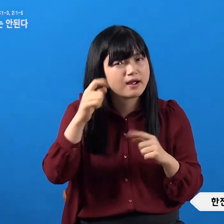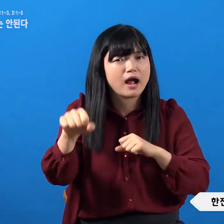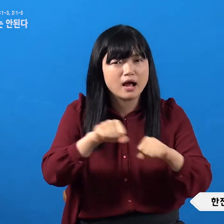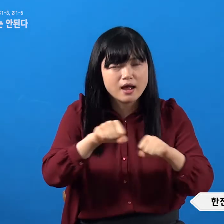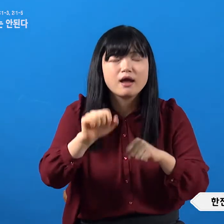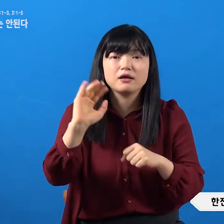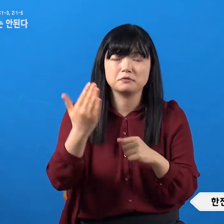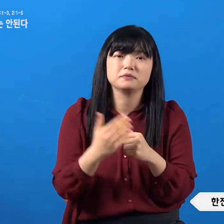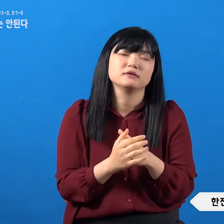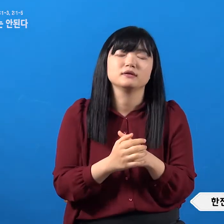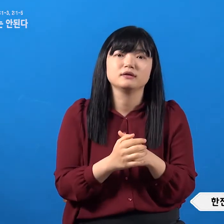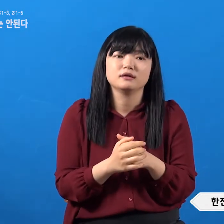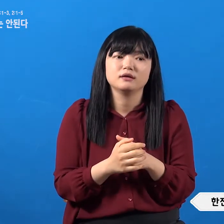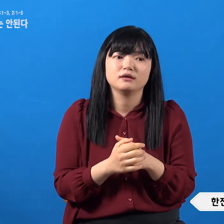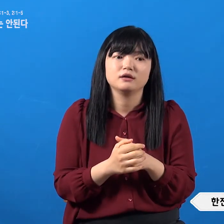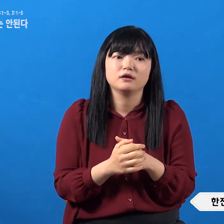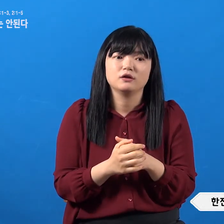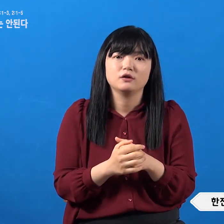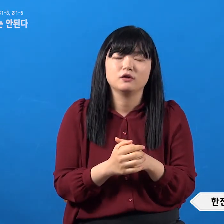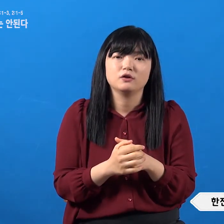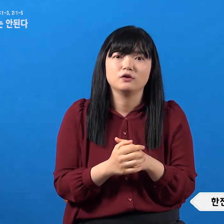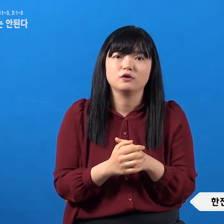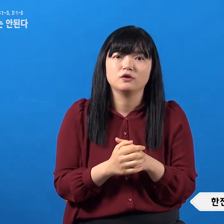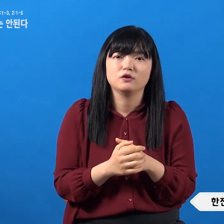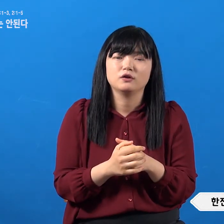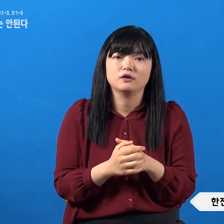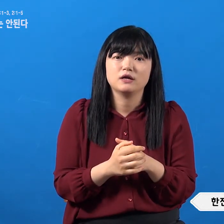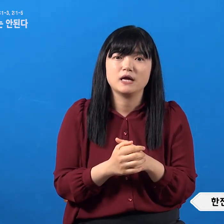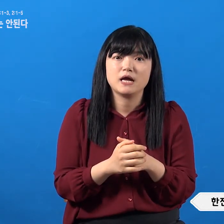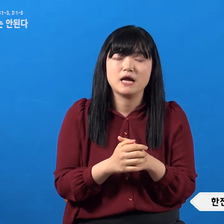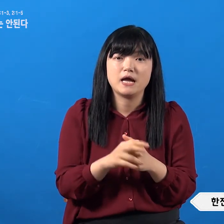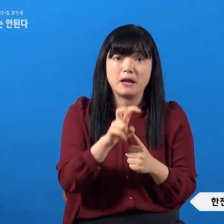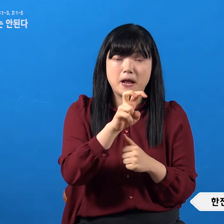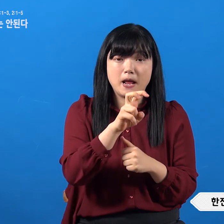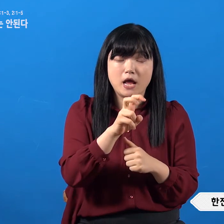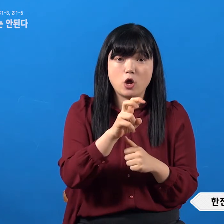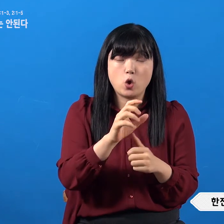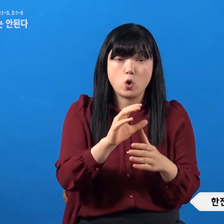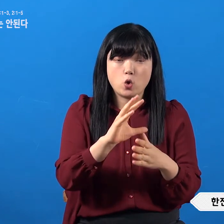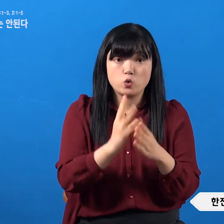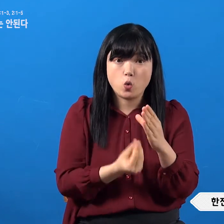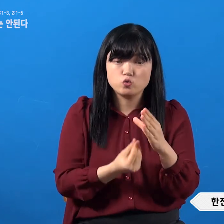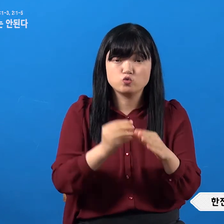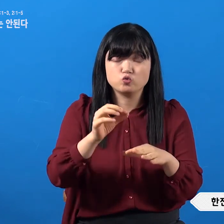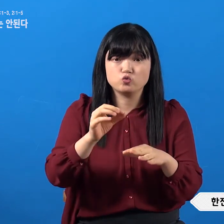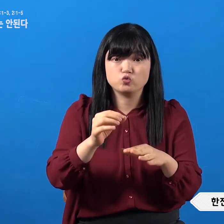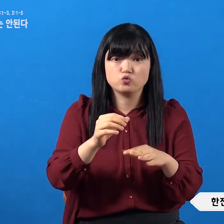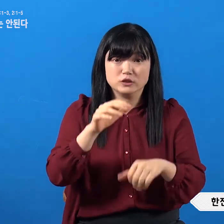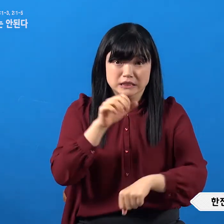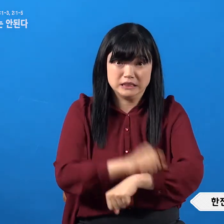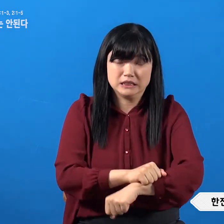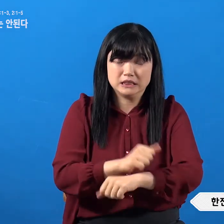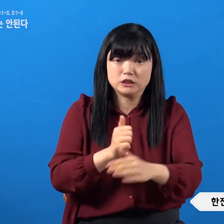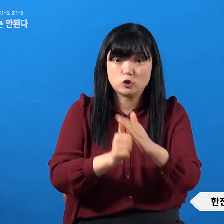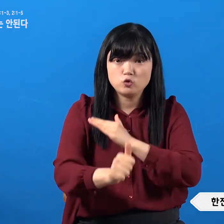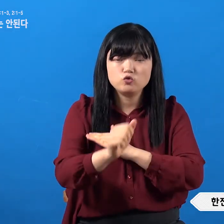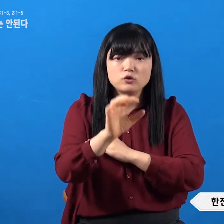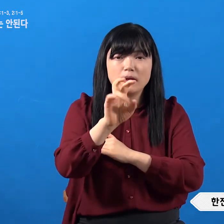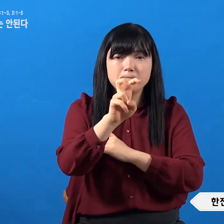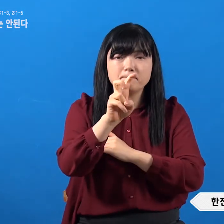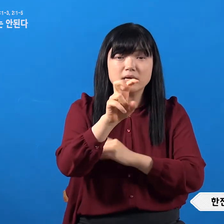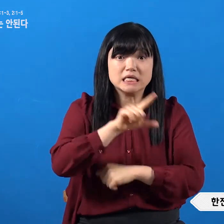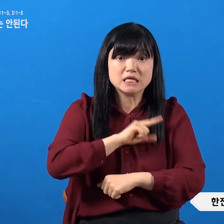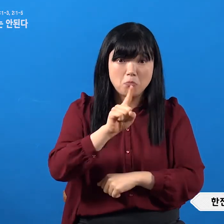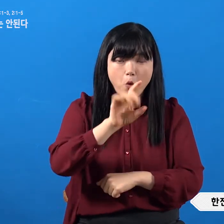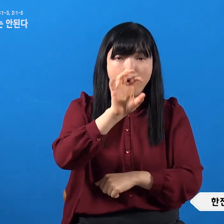됩니다. 농구 황제 마이클 조던은 현역 시절에 부상이 없는 선수로